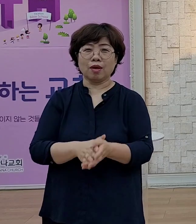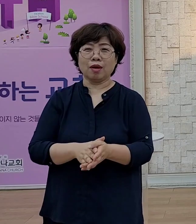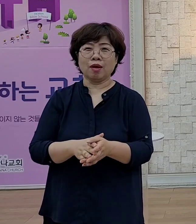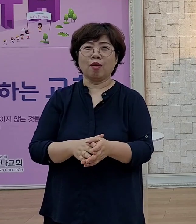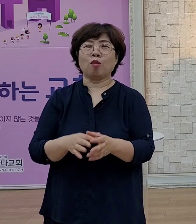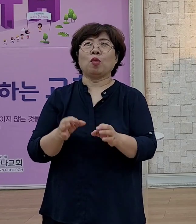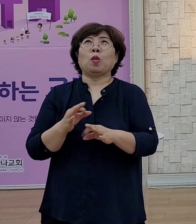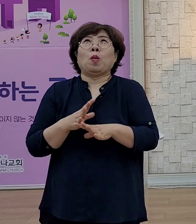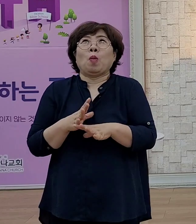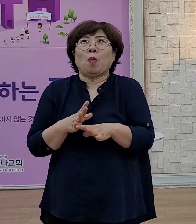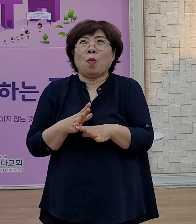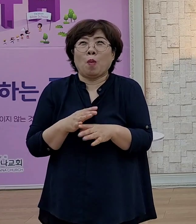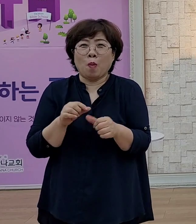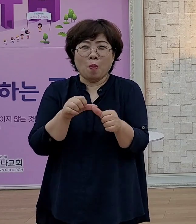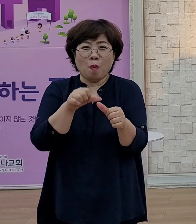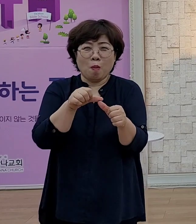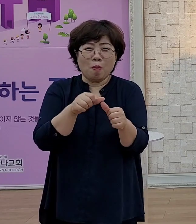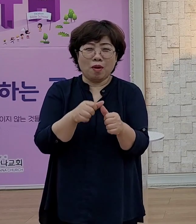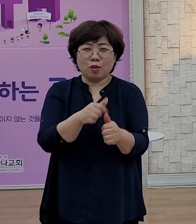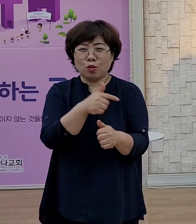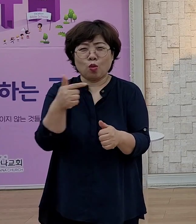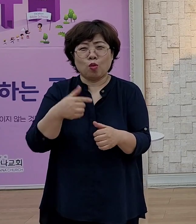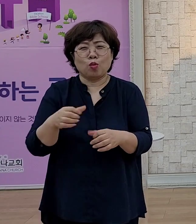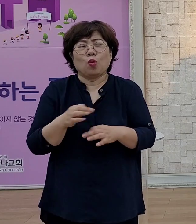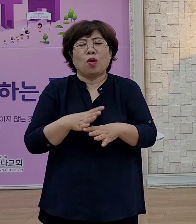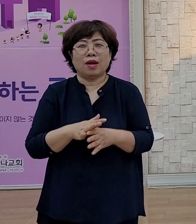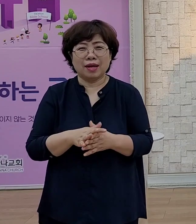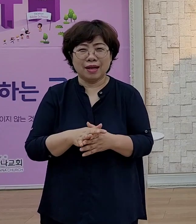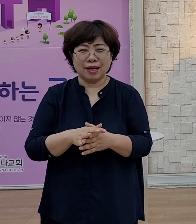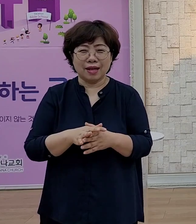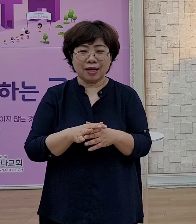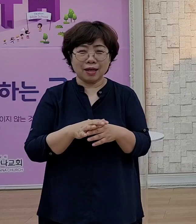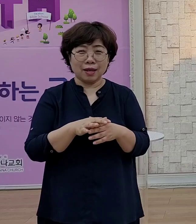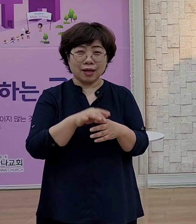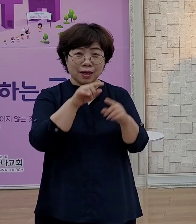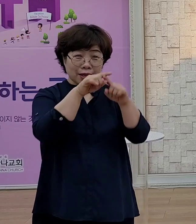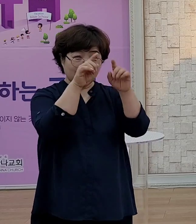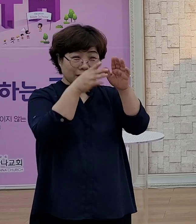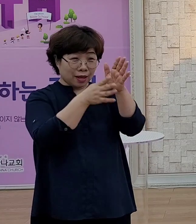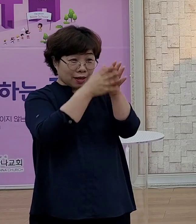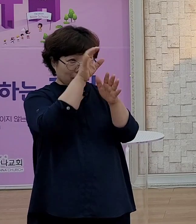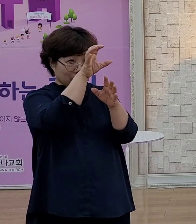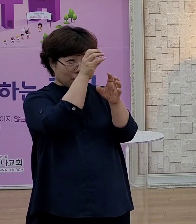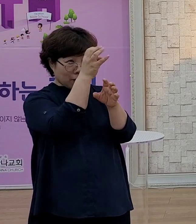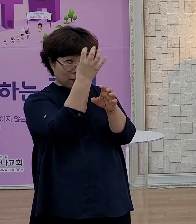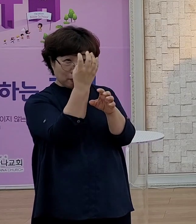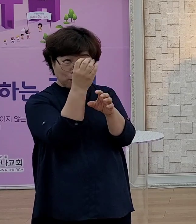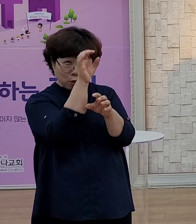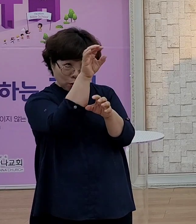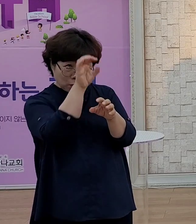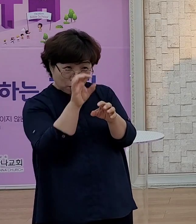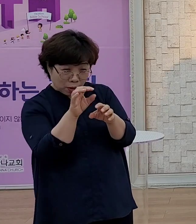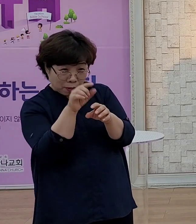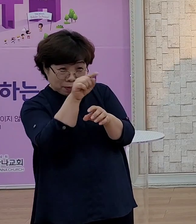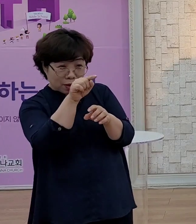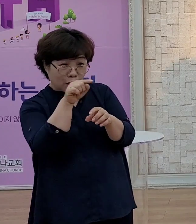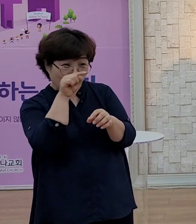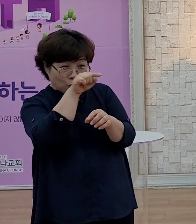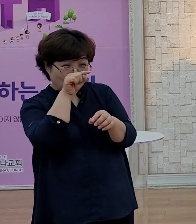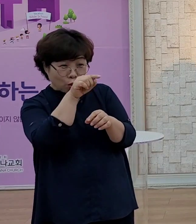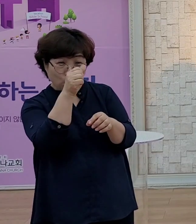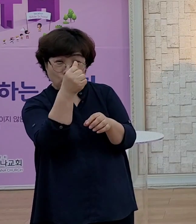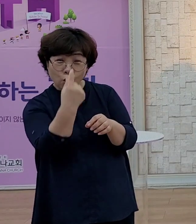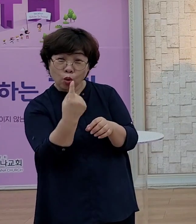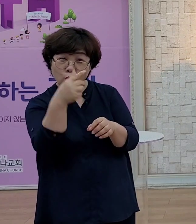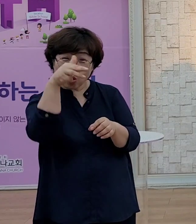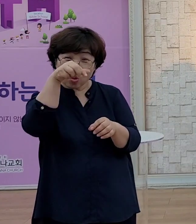얼마나 놀랐겠어요. 그래서 거기에 여러분 엘리베이터에 보면 그 호출이라는 게 있거든요. 우리 평소에 그런 거